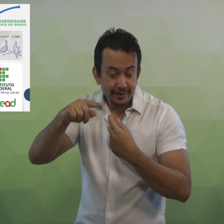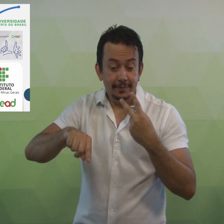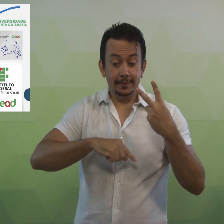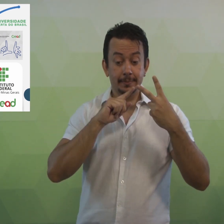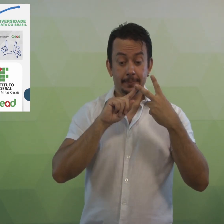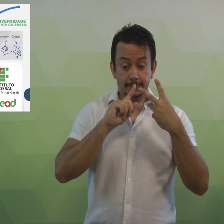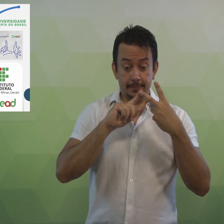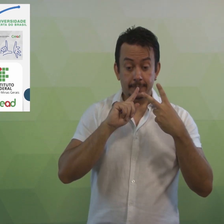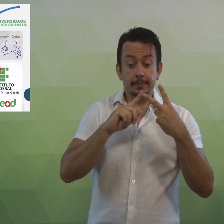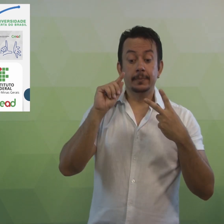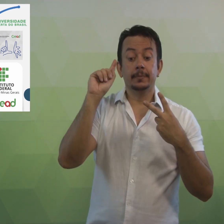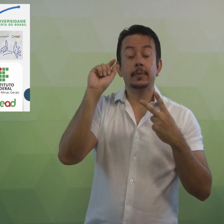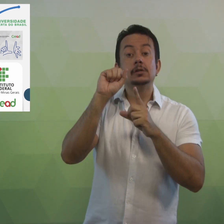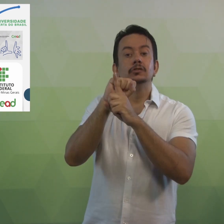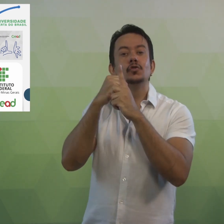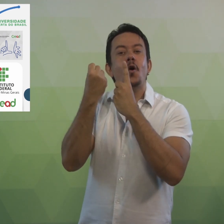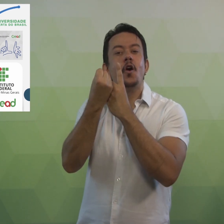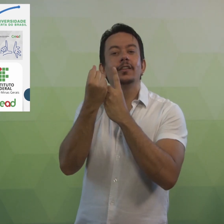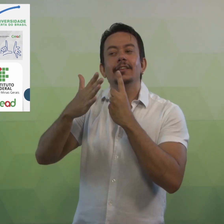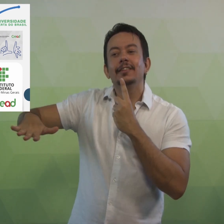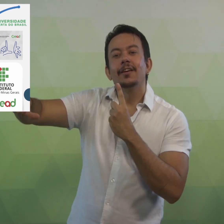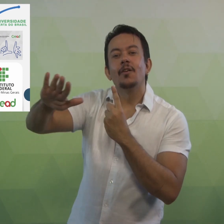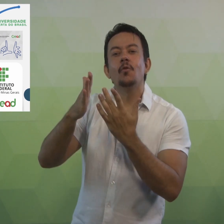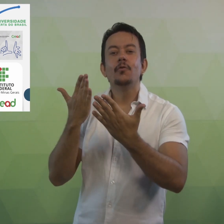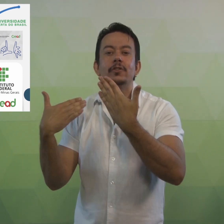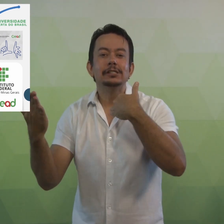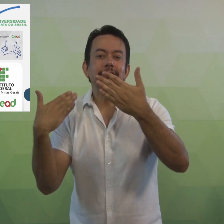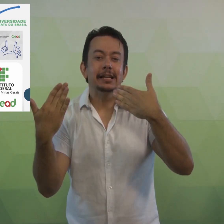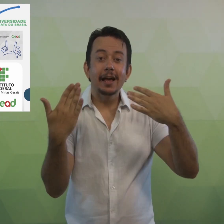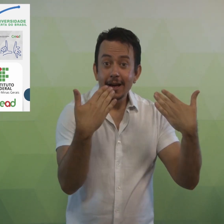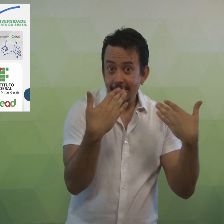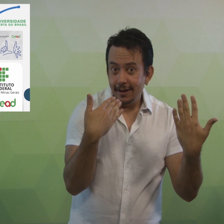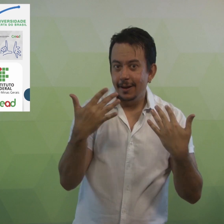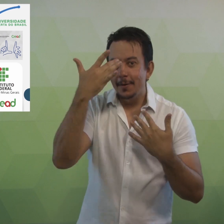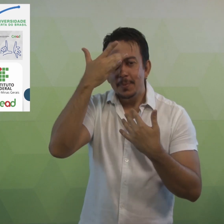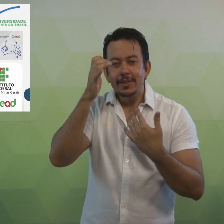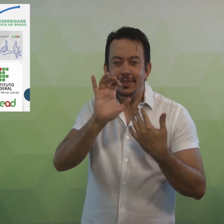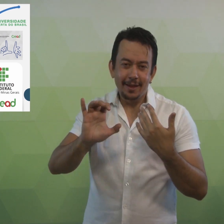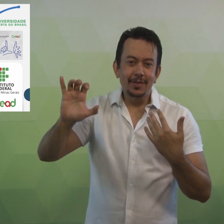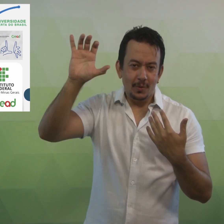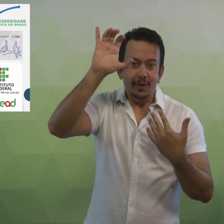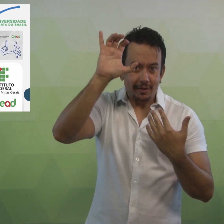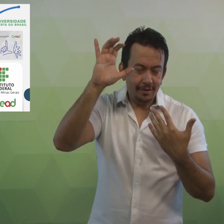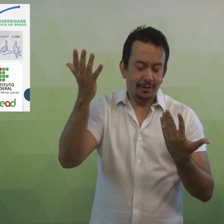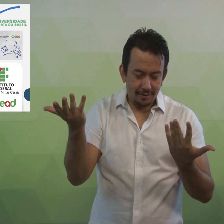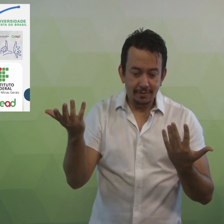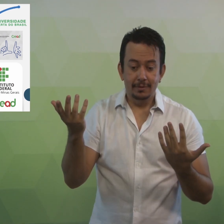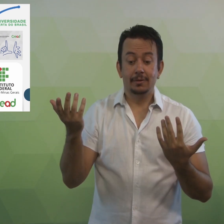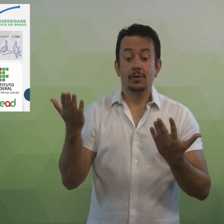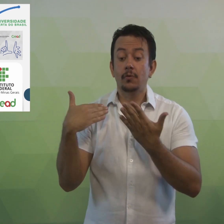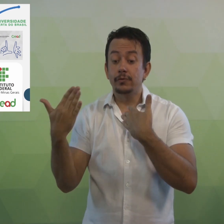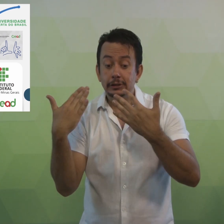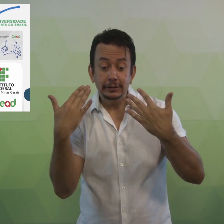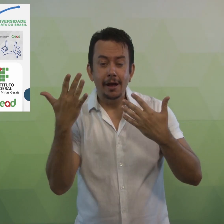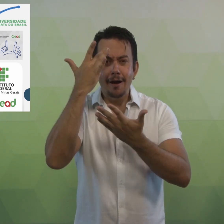Eles controlam o que nós produzimos, controlam as nossas falas, a nossa comunicação.